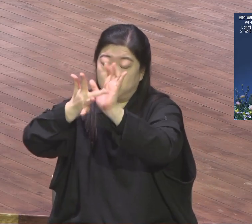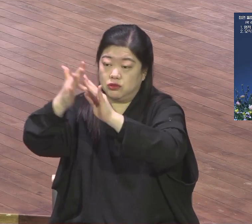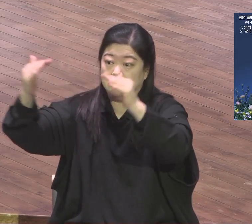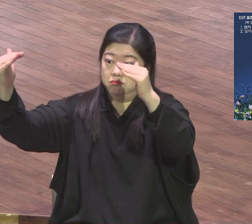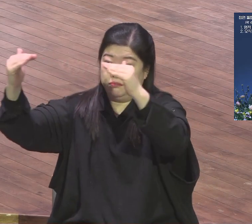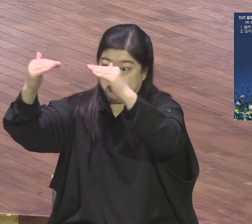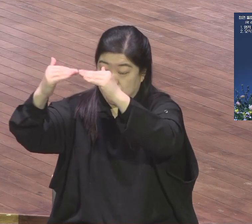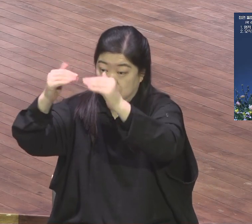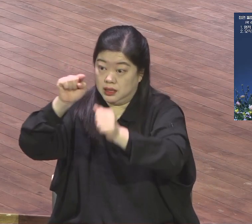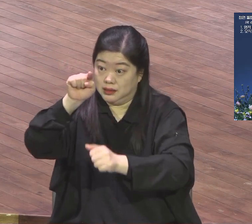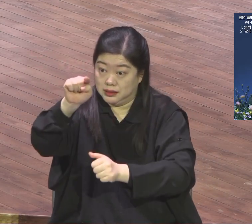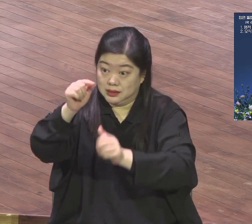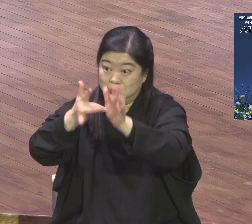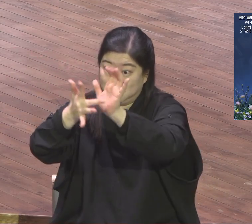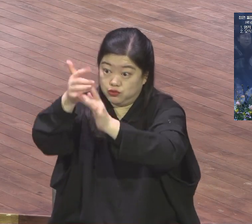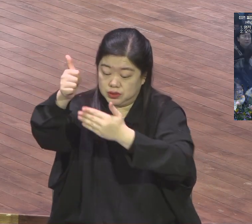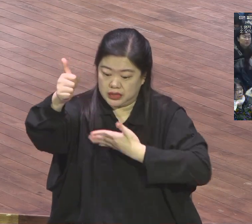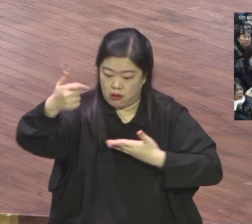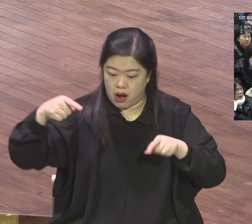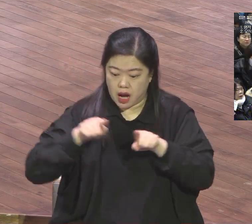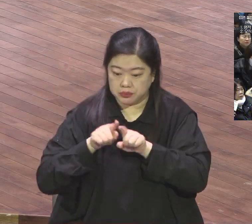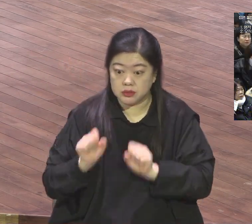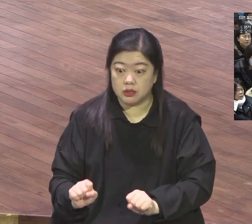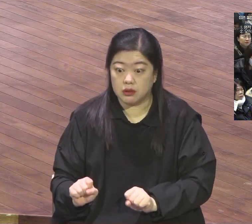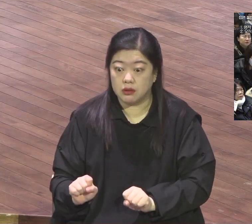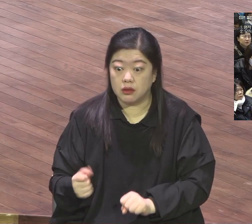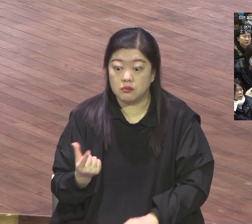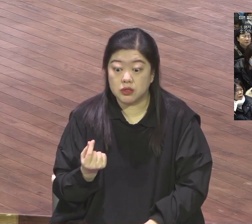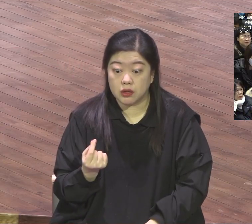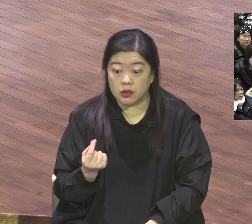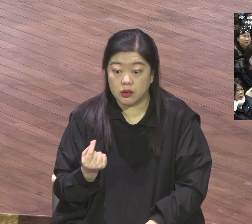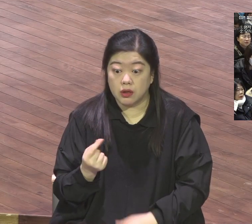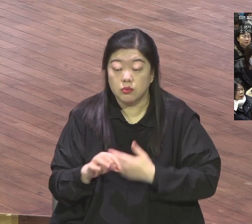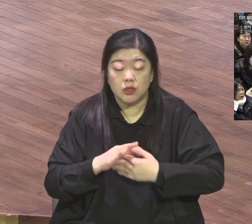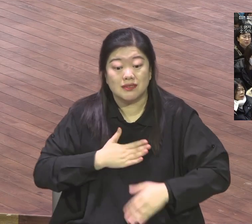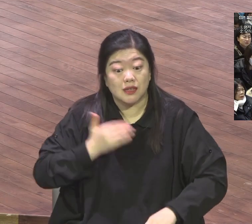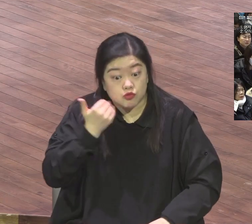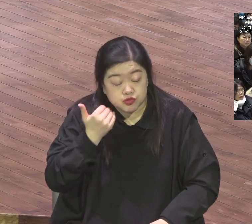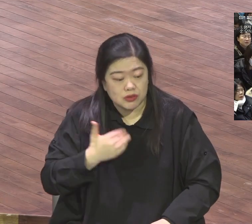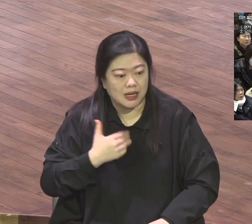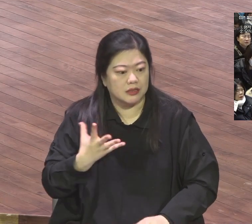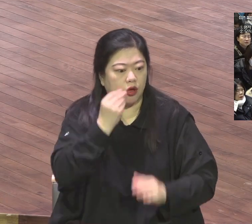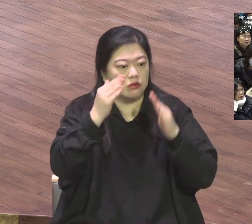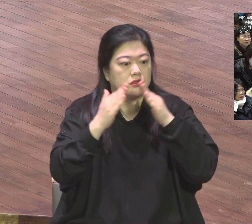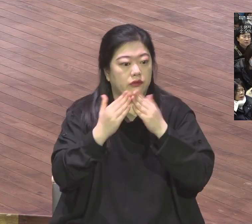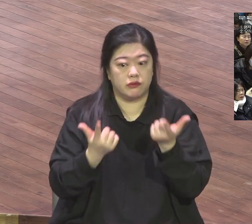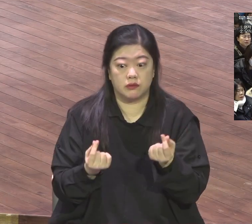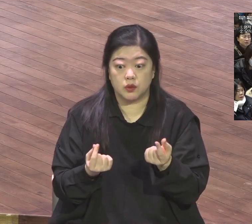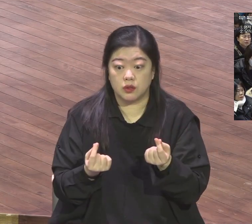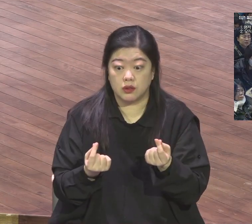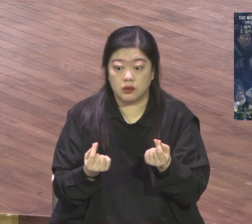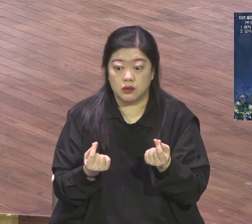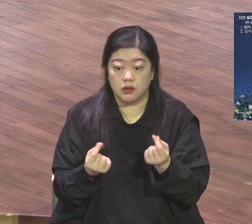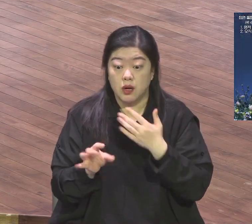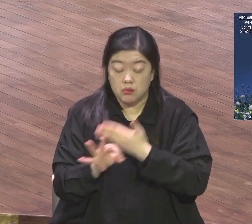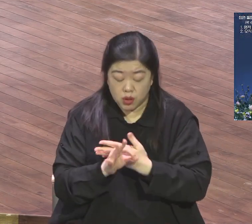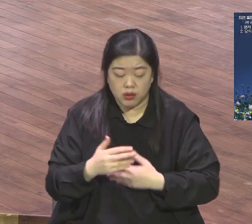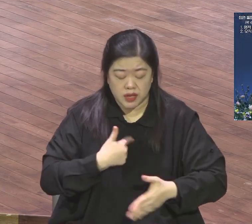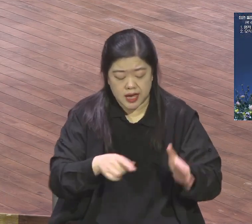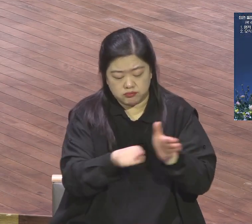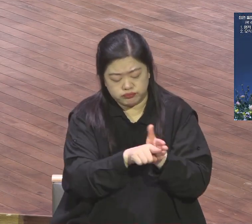지금 여름 안에 성령으로 와 계시잖아요. 그래서 여름 성전이잖아요. 그래서 예배하잖아요. 똑같은